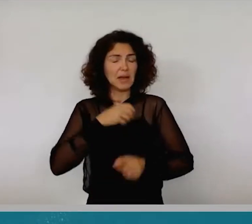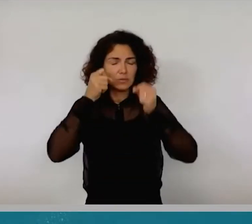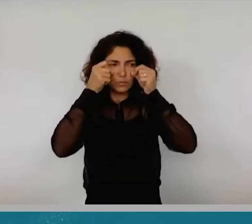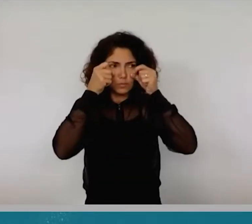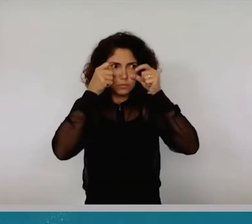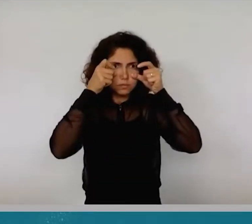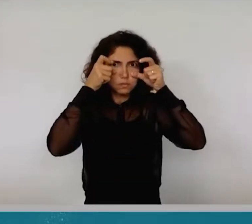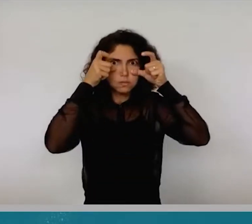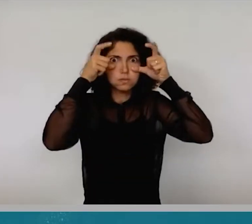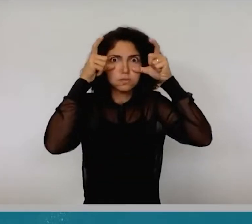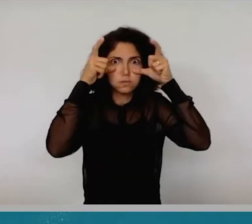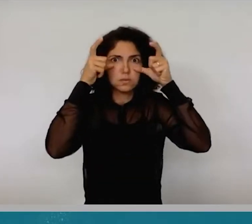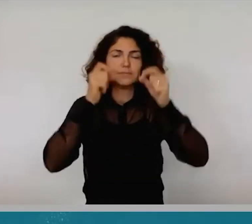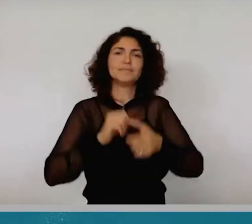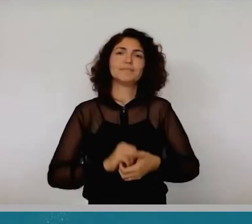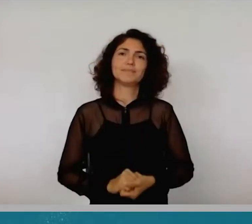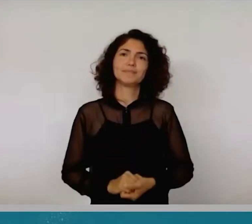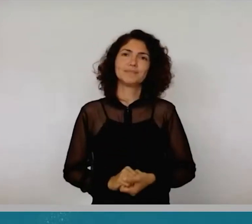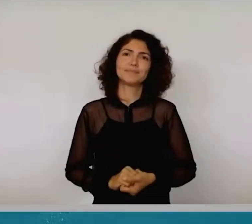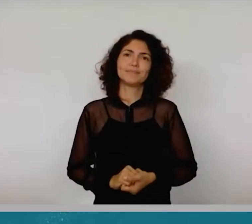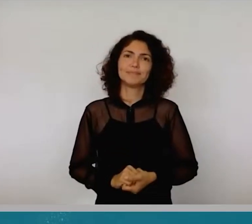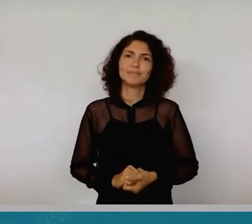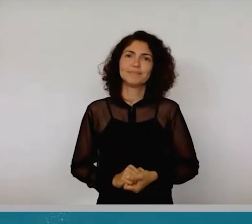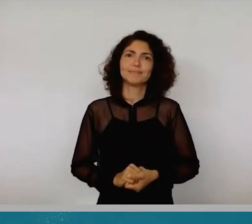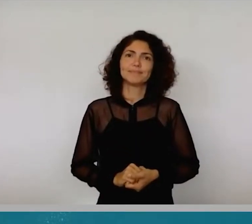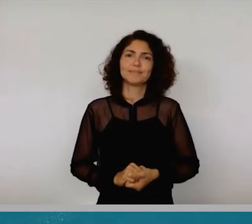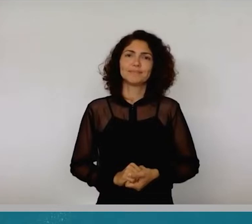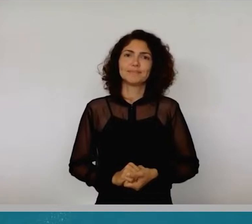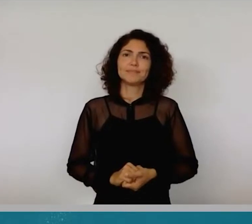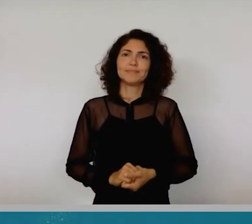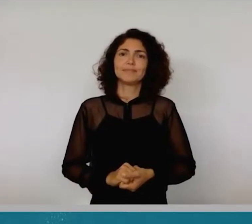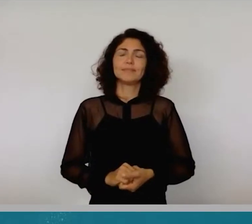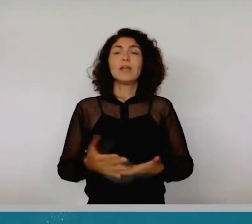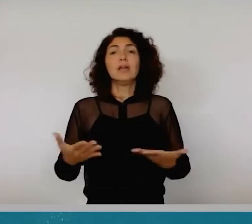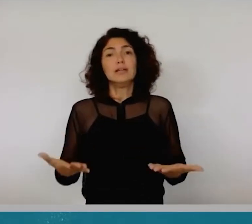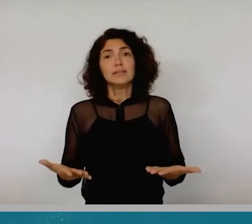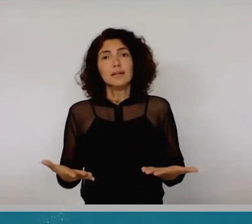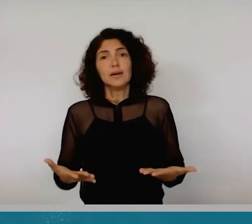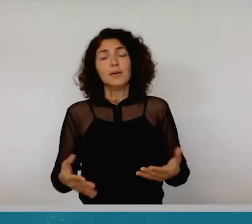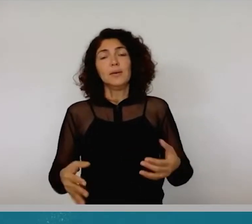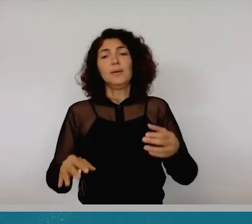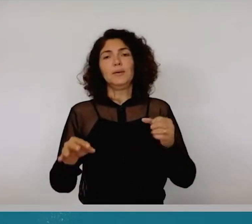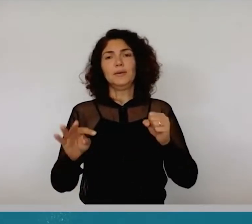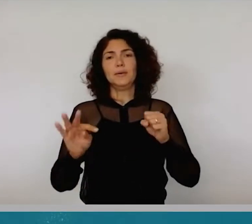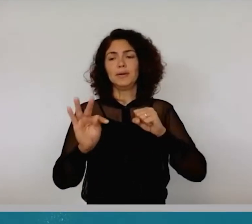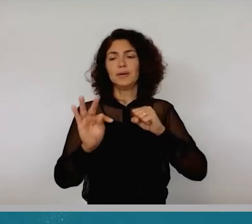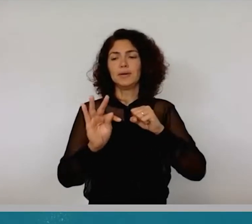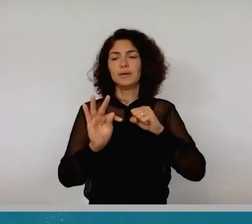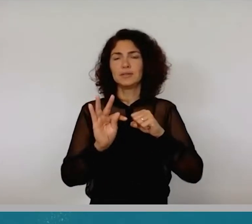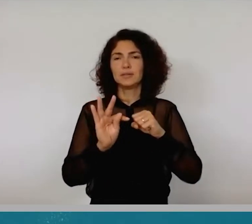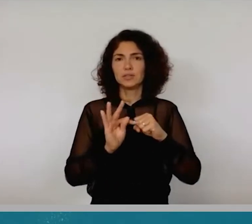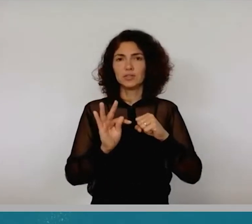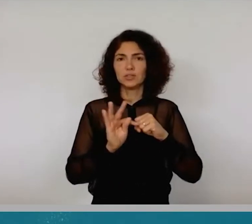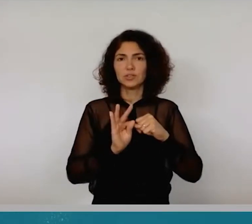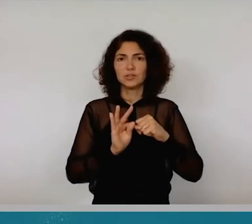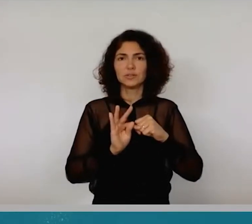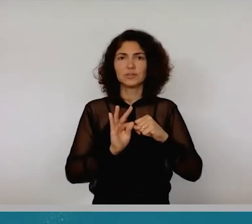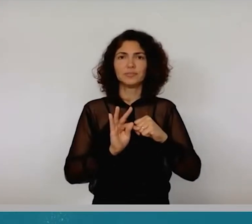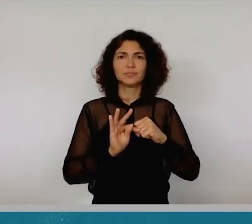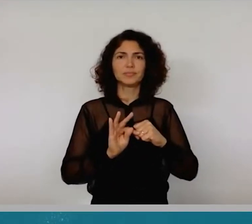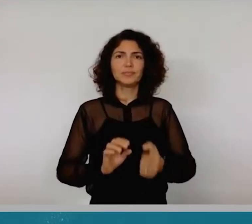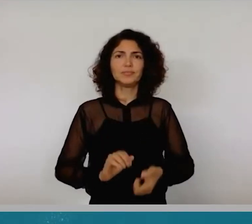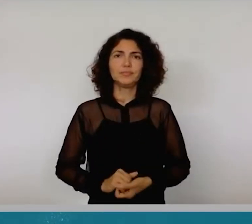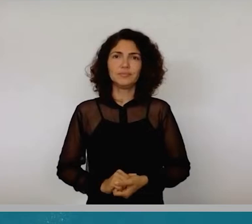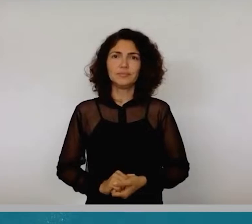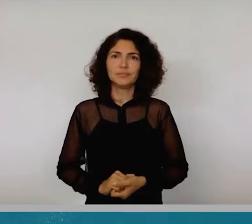Campinas eu li Tiago, dá uma olhada vocês em Tiago, eu quero retomar isso